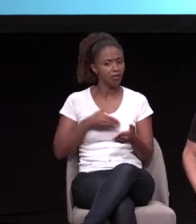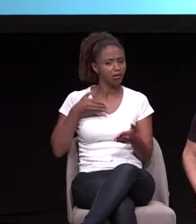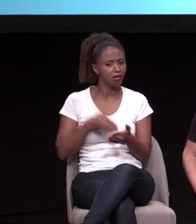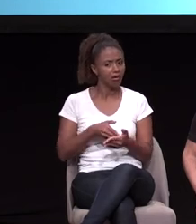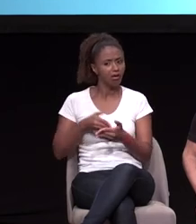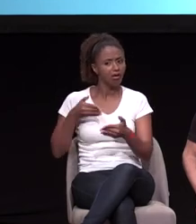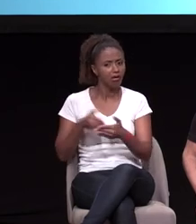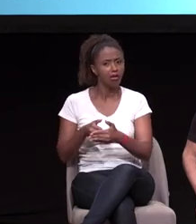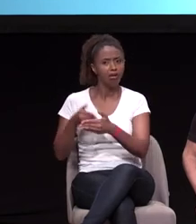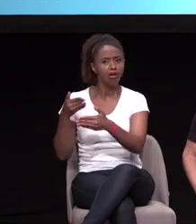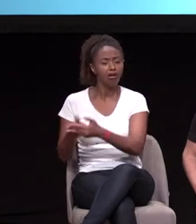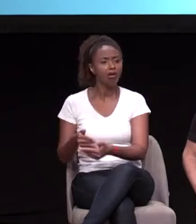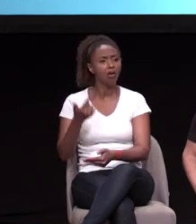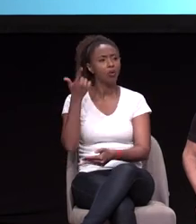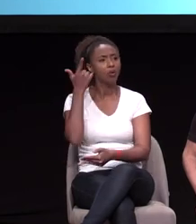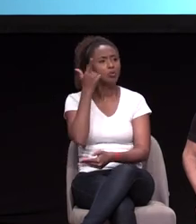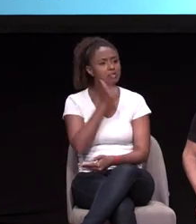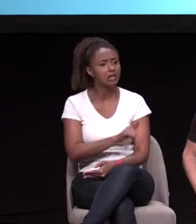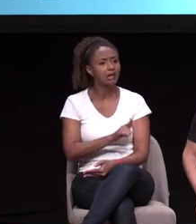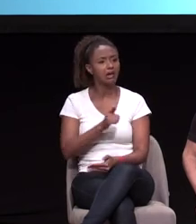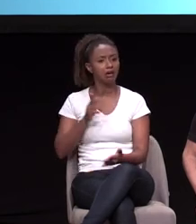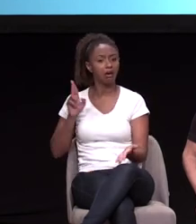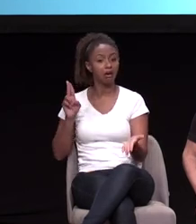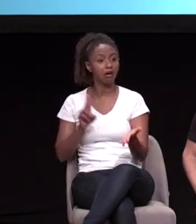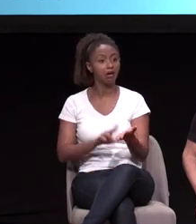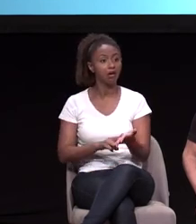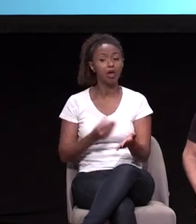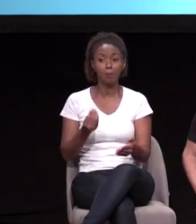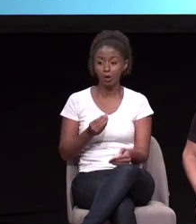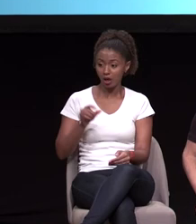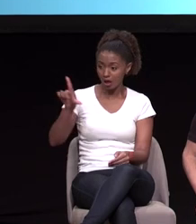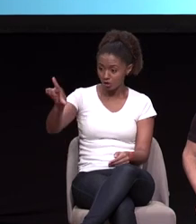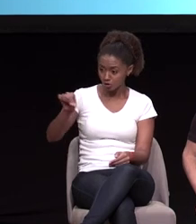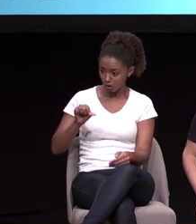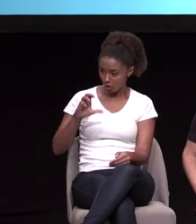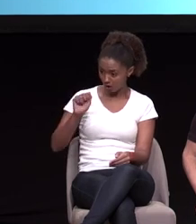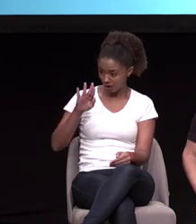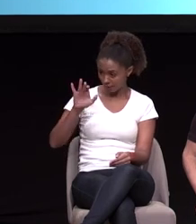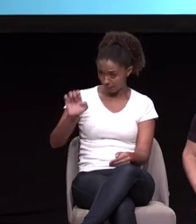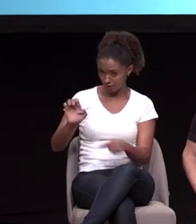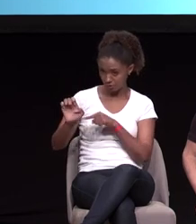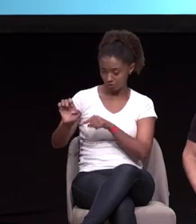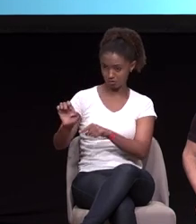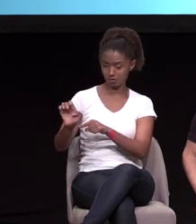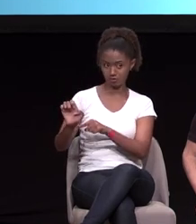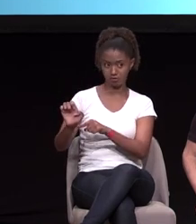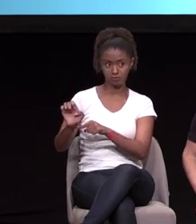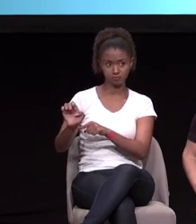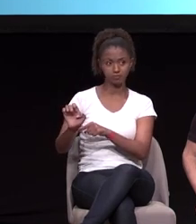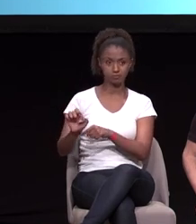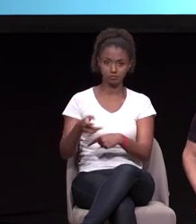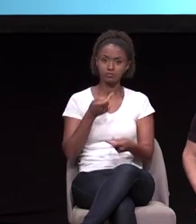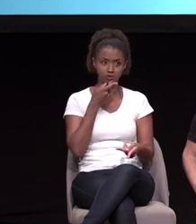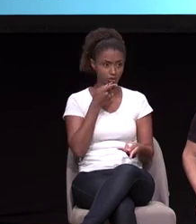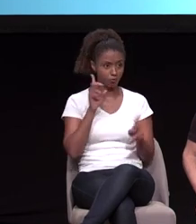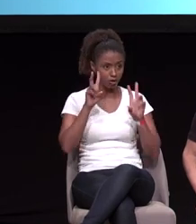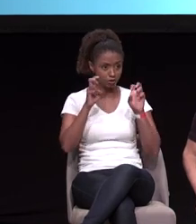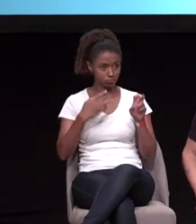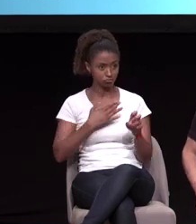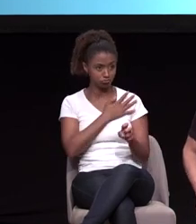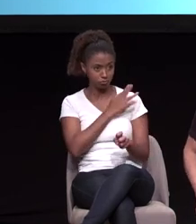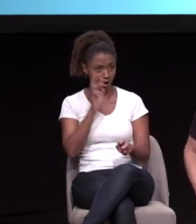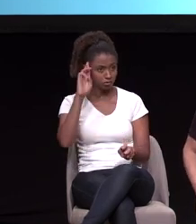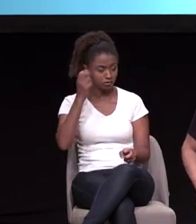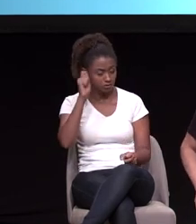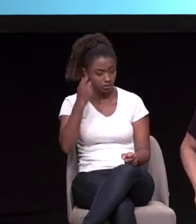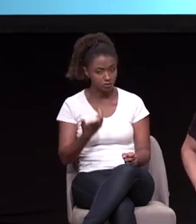nomear as coisas se a escolha de carybé tem alguma coisa a ver já que falamos de racismo porque